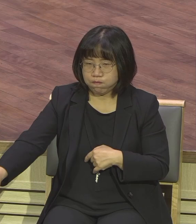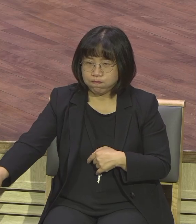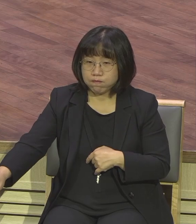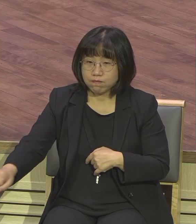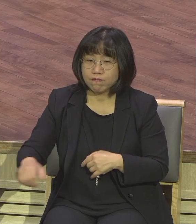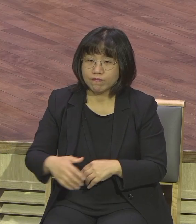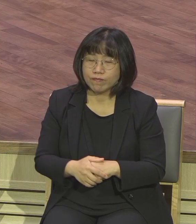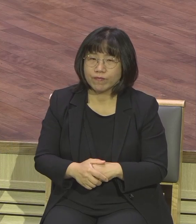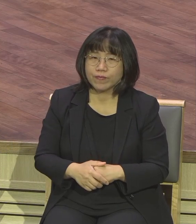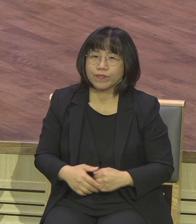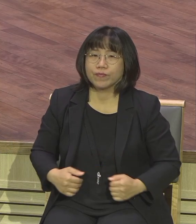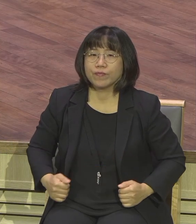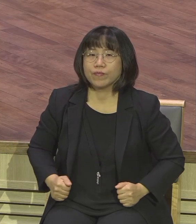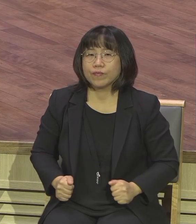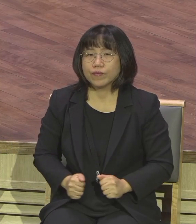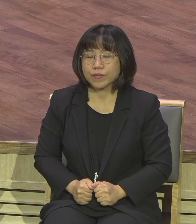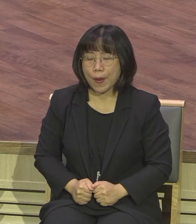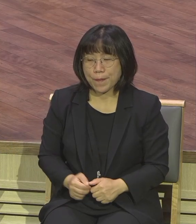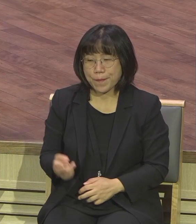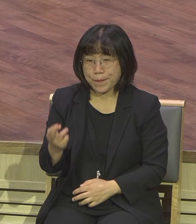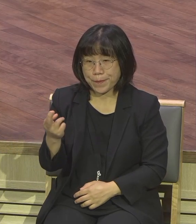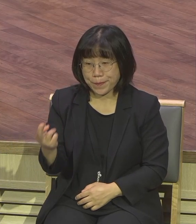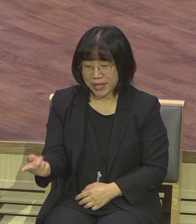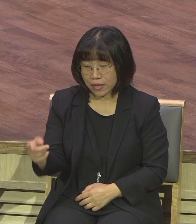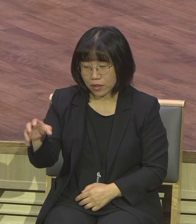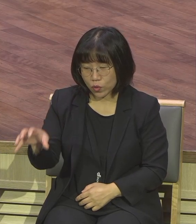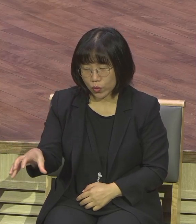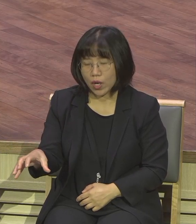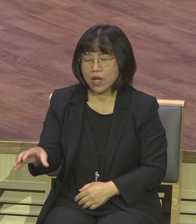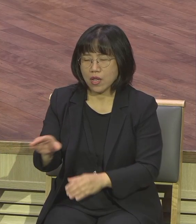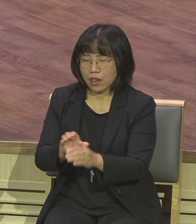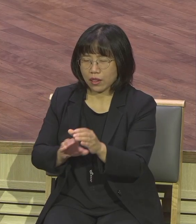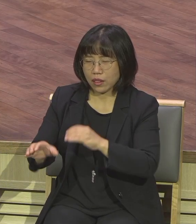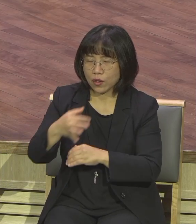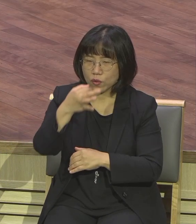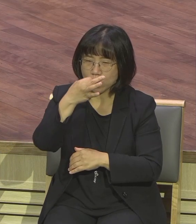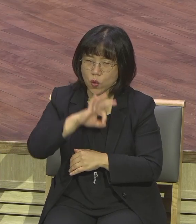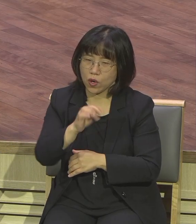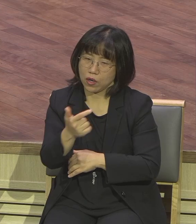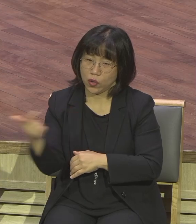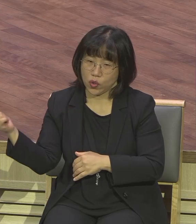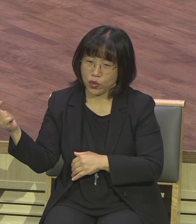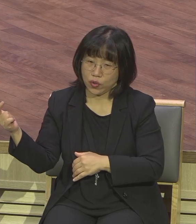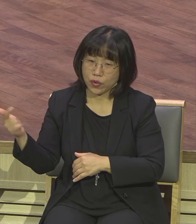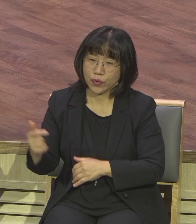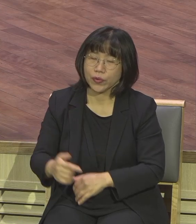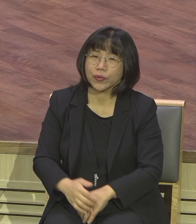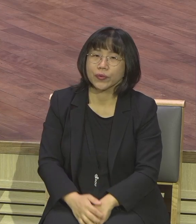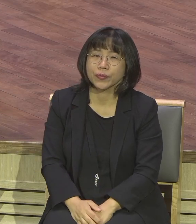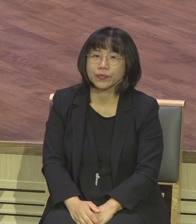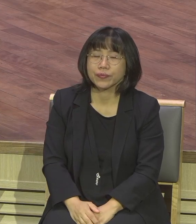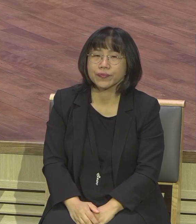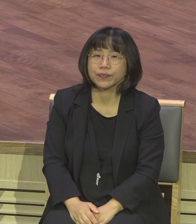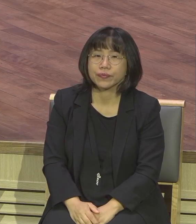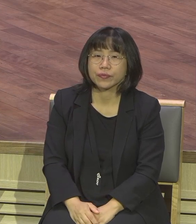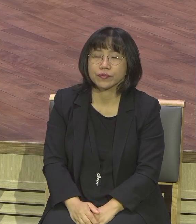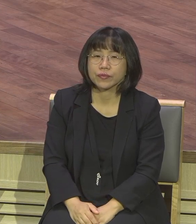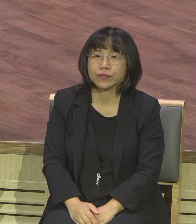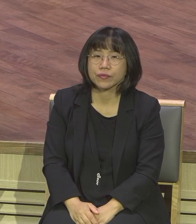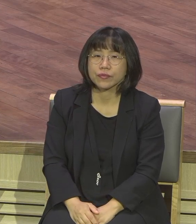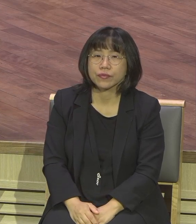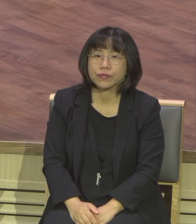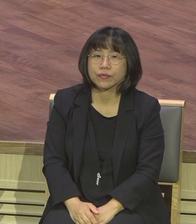효과가 사실 훨씬 더 일어난다는 얘기죠. 빈 곳, 남들이 못 보는 것, 빈